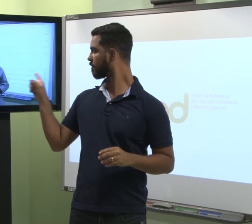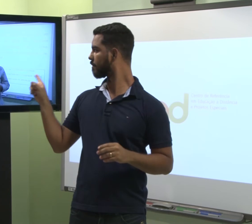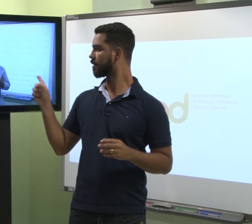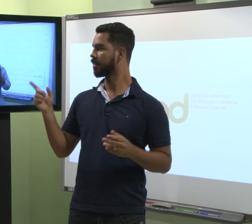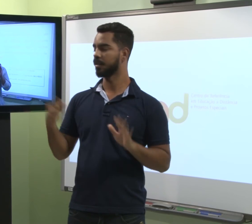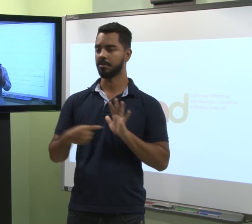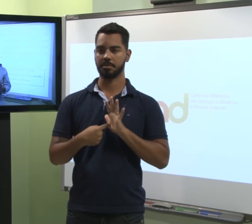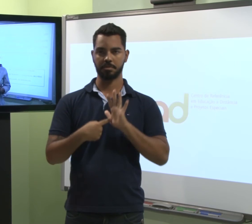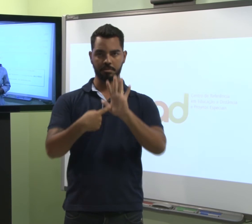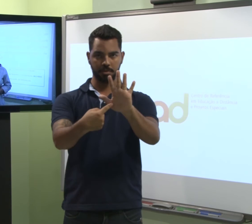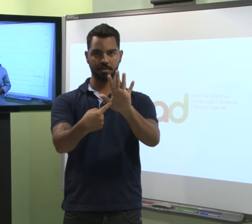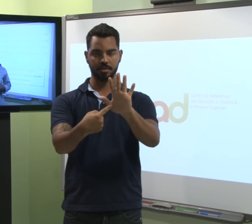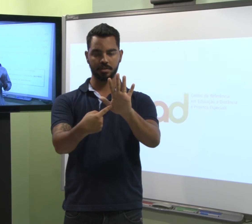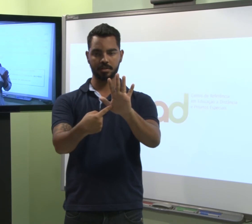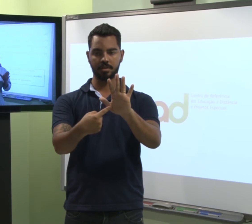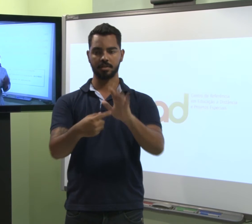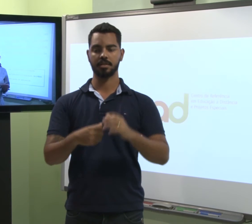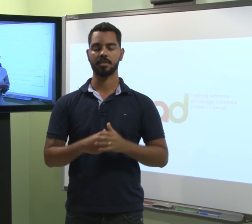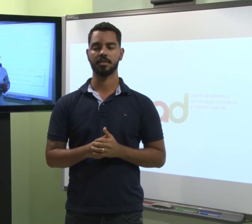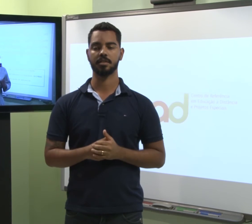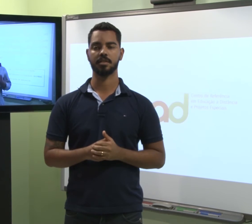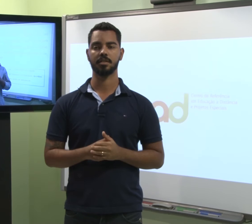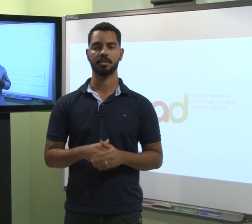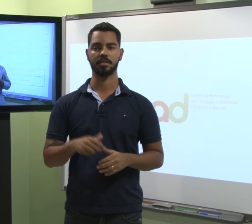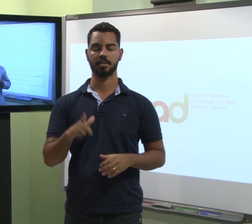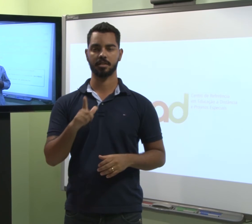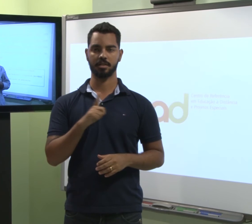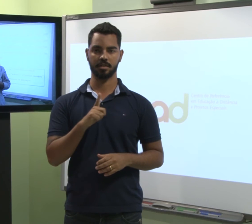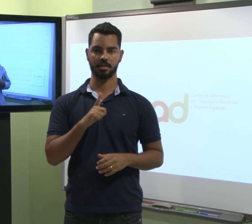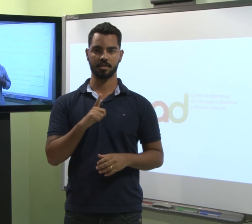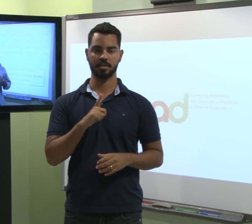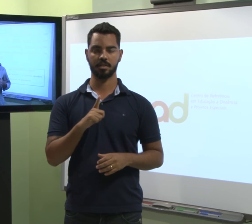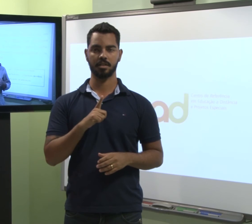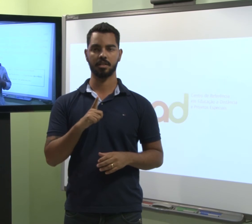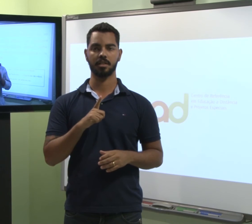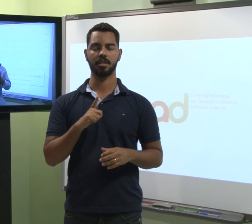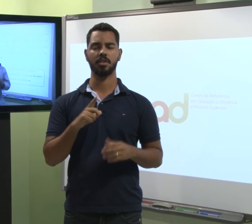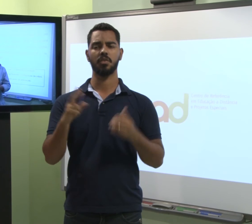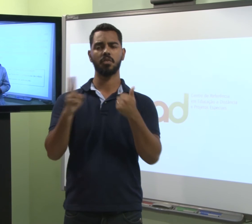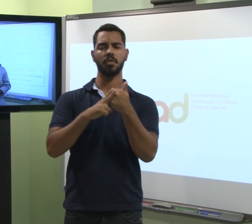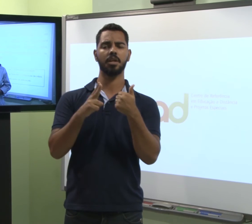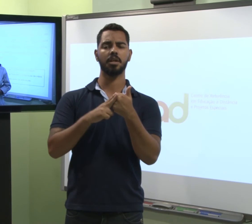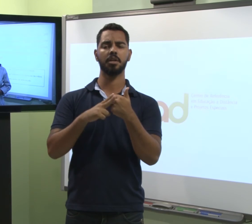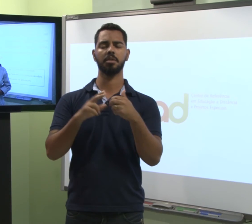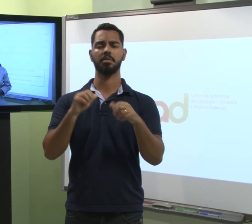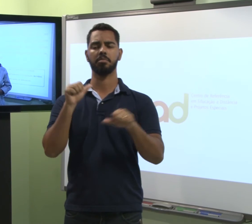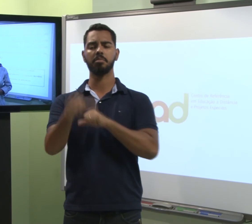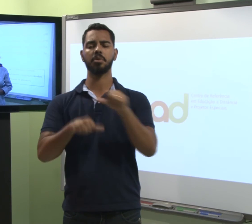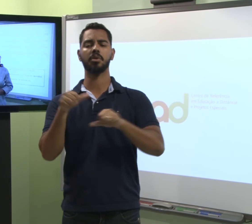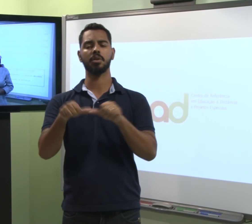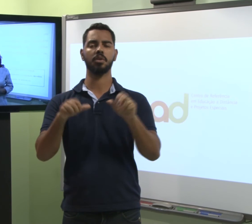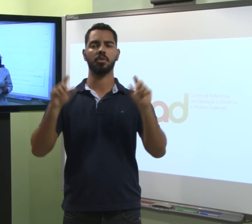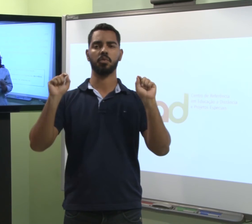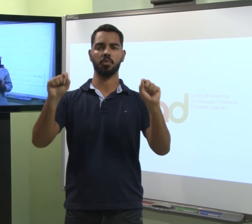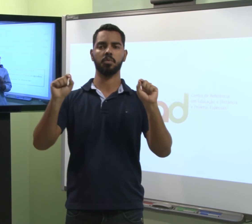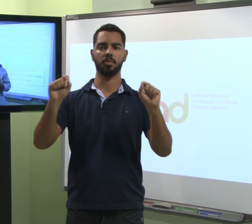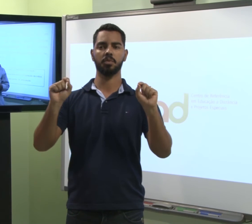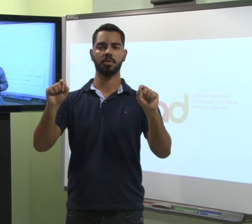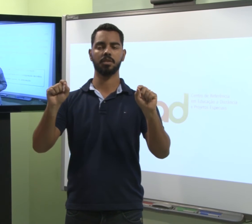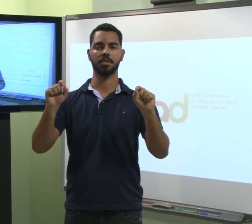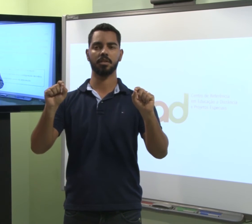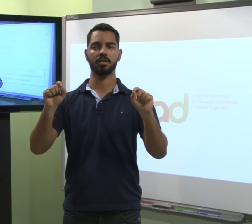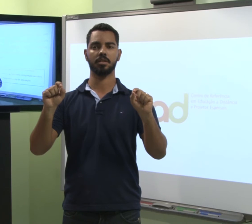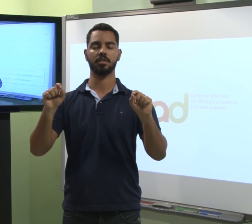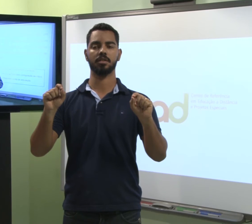vocês, onde apresenta o que muda, o que influencia em um verbo, de acordo com as alterações em alguns